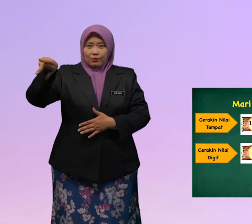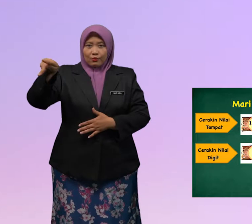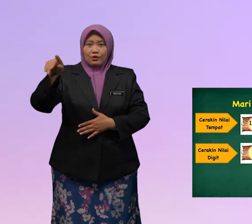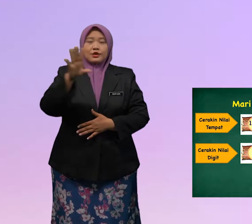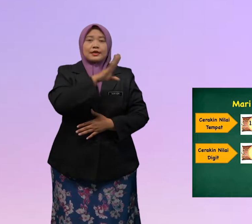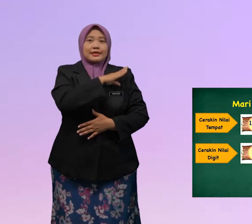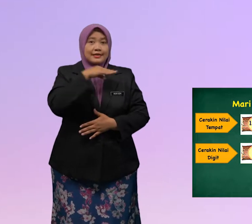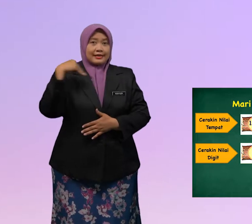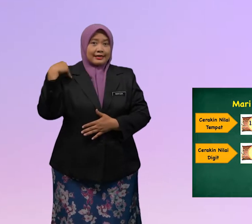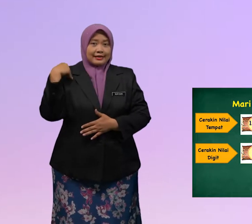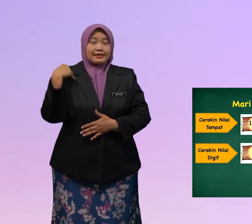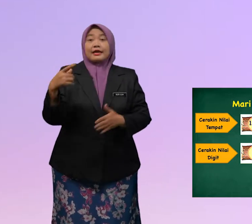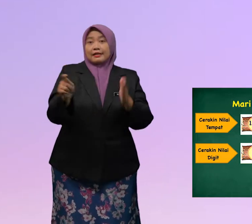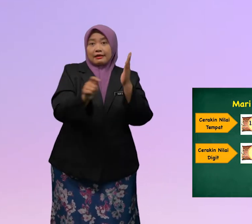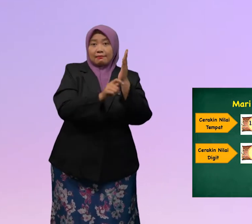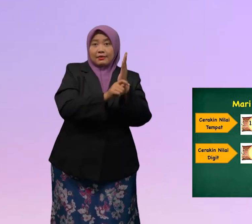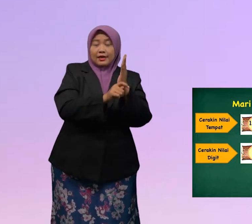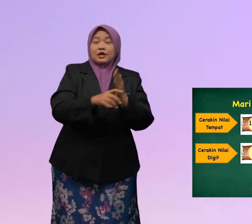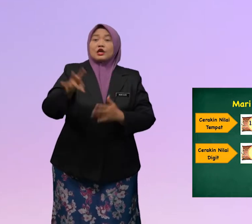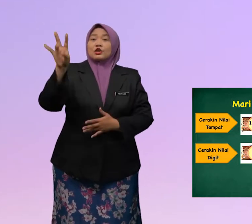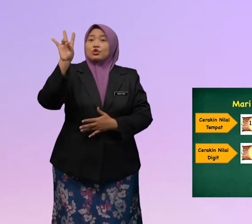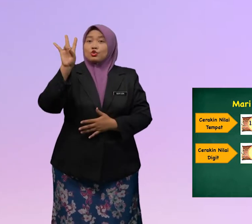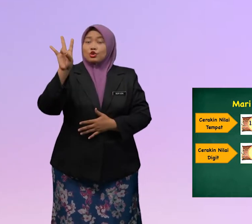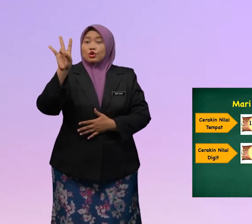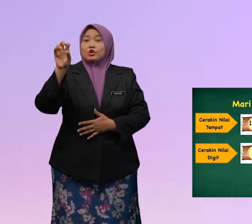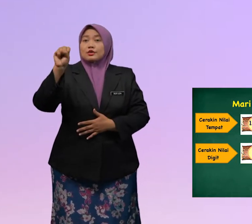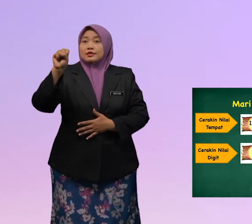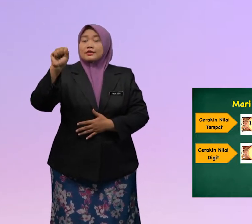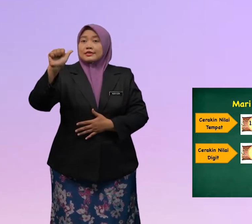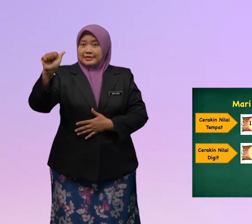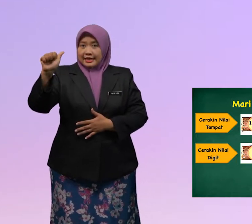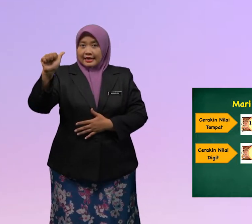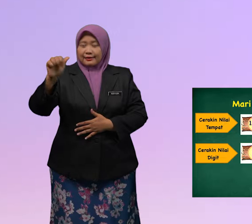40 dan tambah 7 sa.